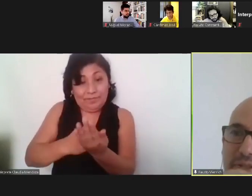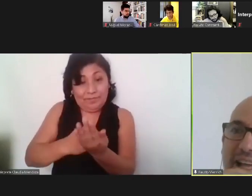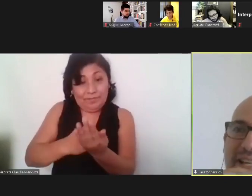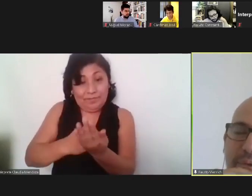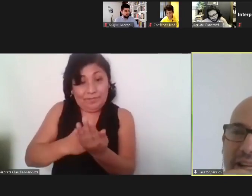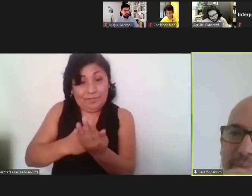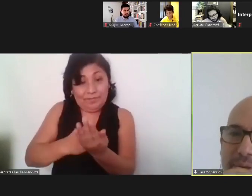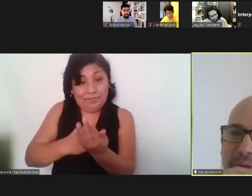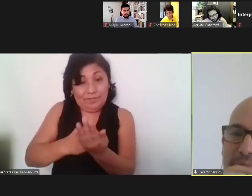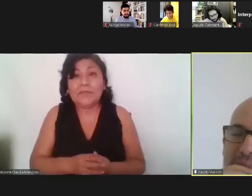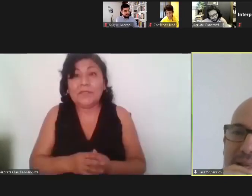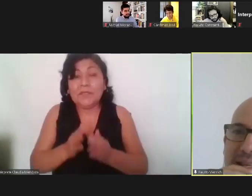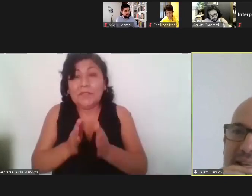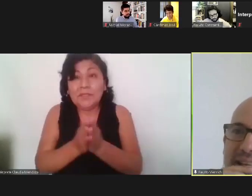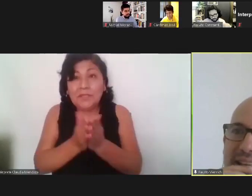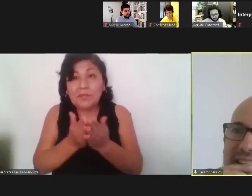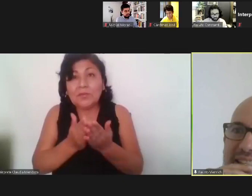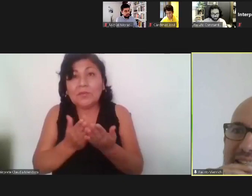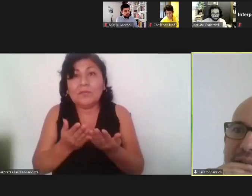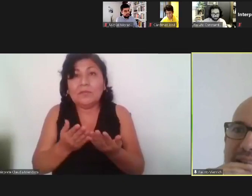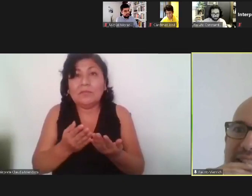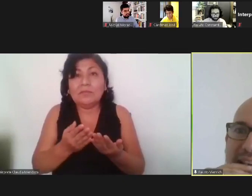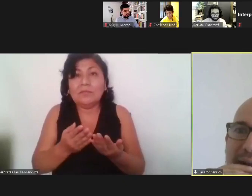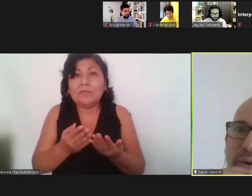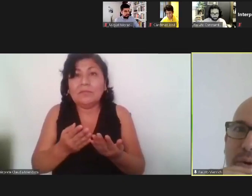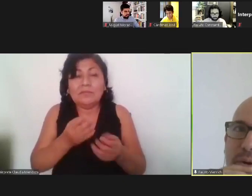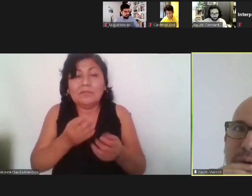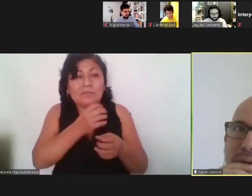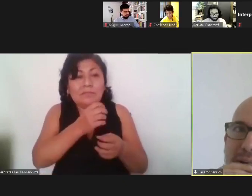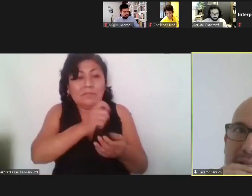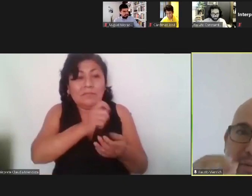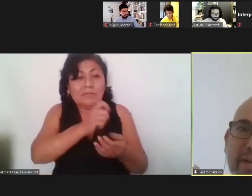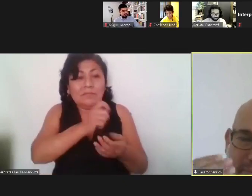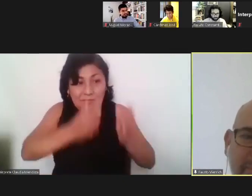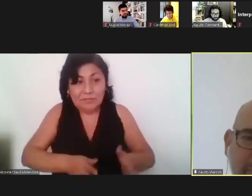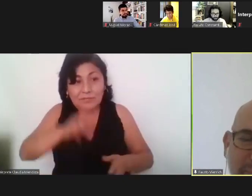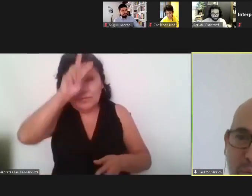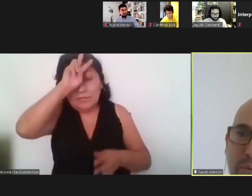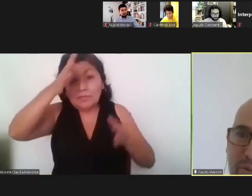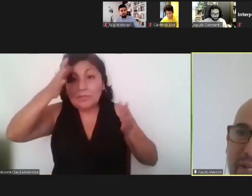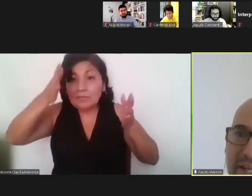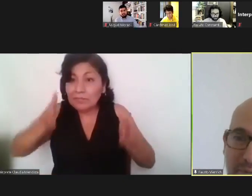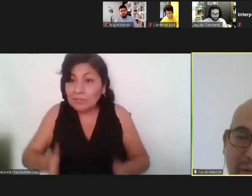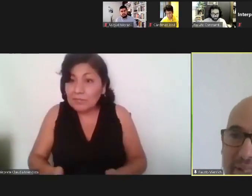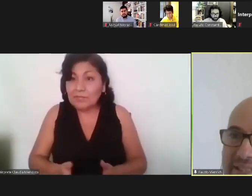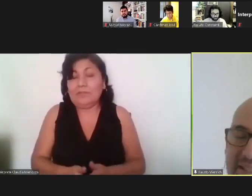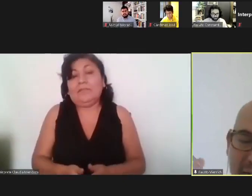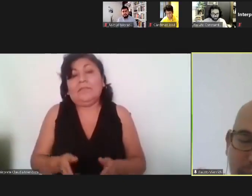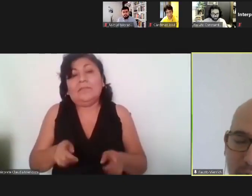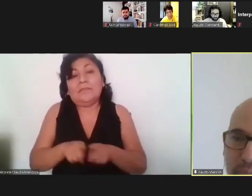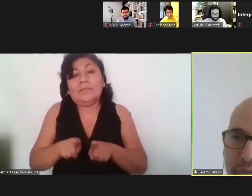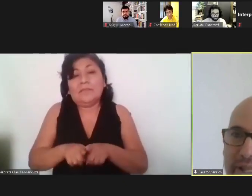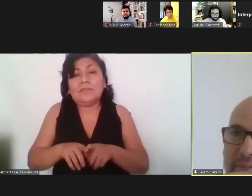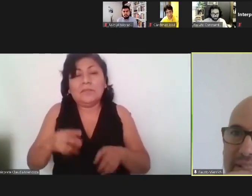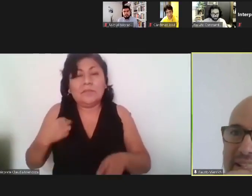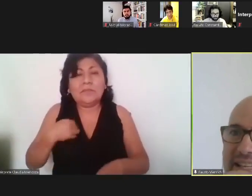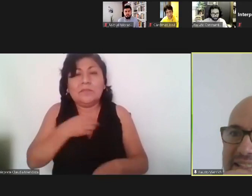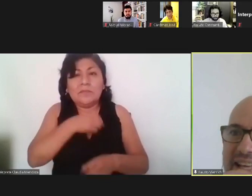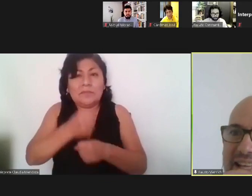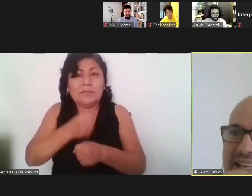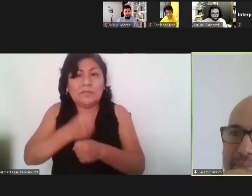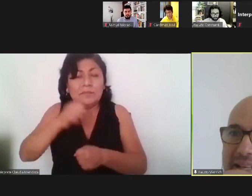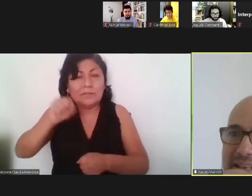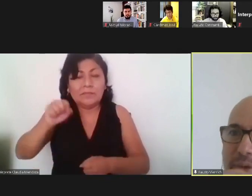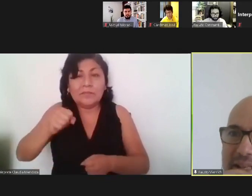autores nacionales, por ejemplo. En ese sentido es que se trabajó, y fue un producto que actualmente está, lo pueden visitar,